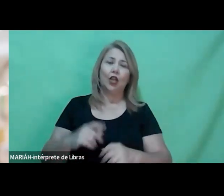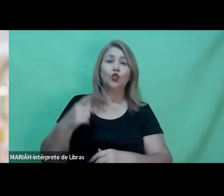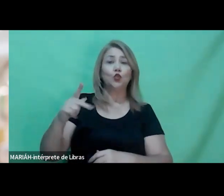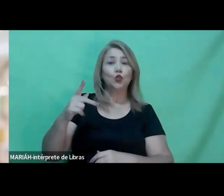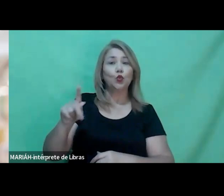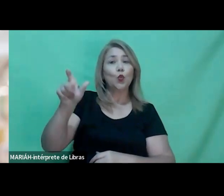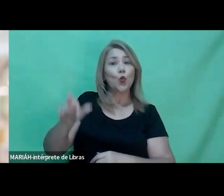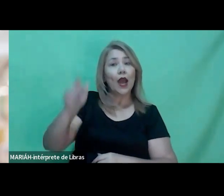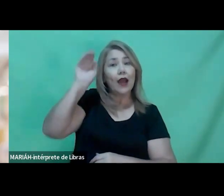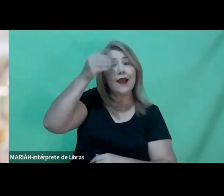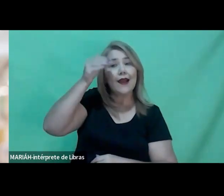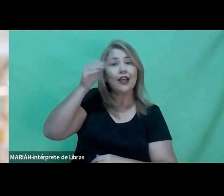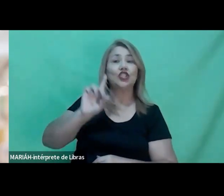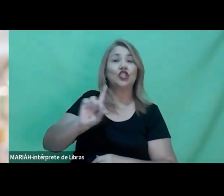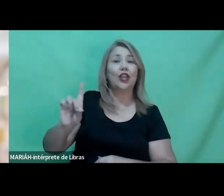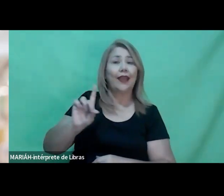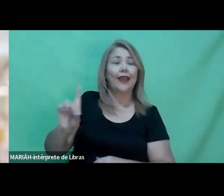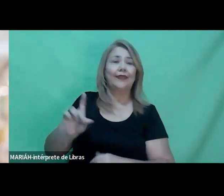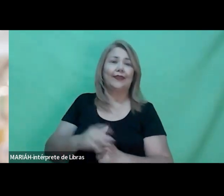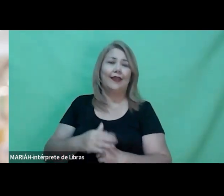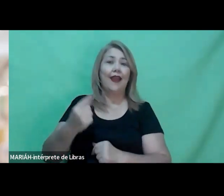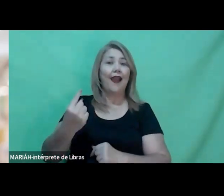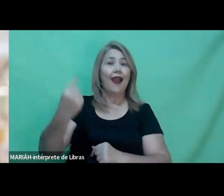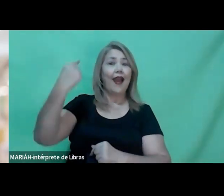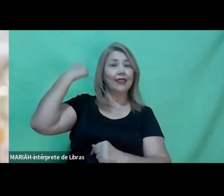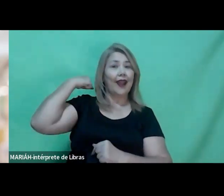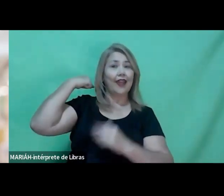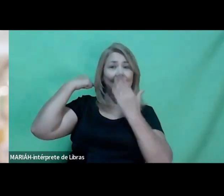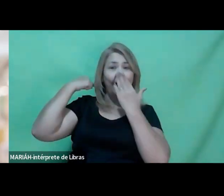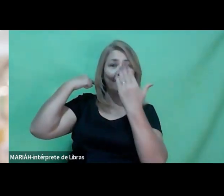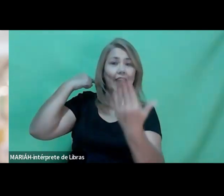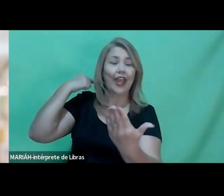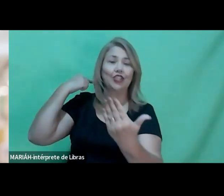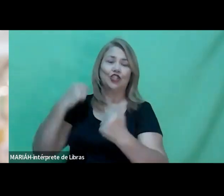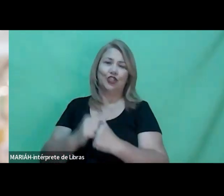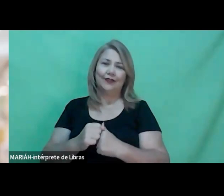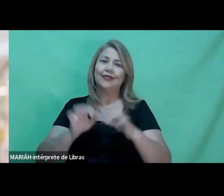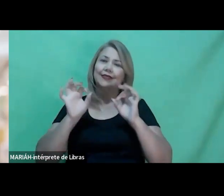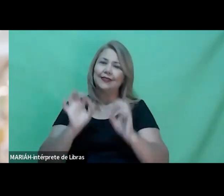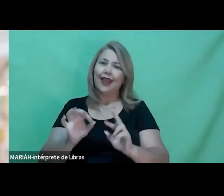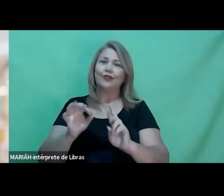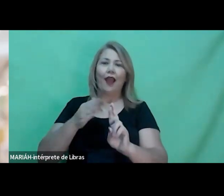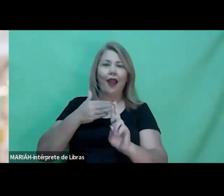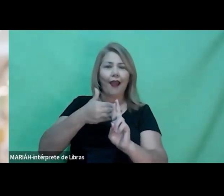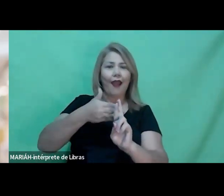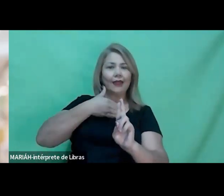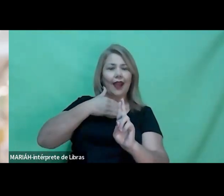delante de usted detrás de usted es la forma correcta eso hace